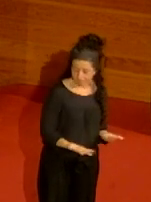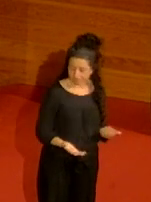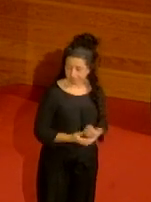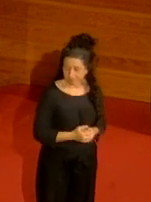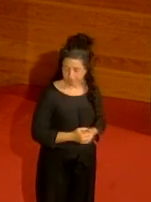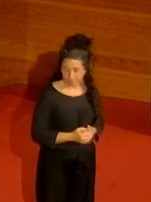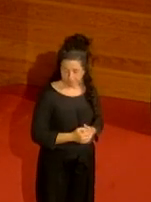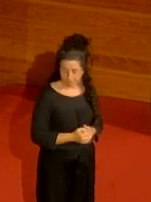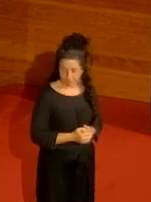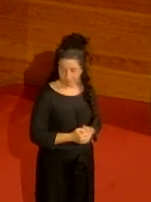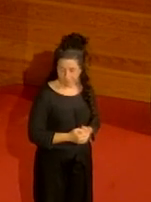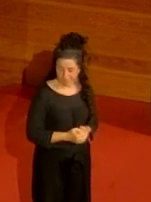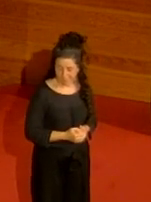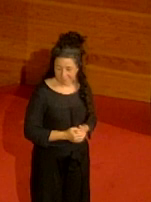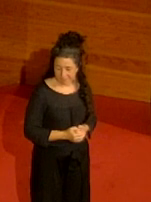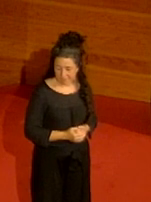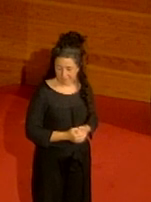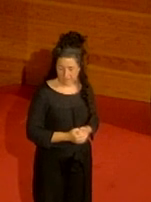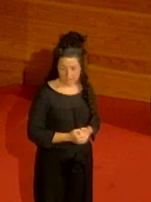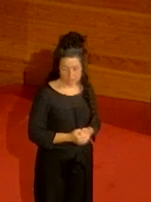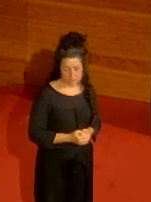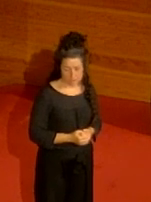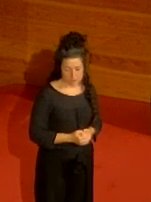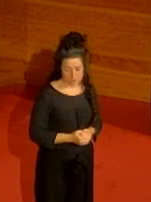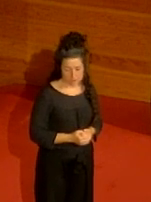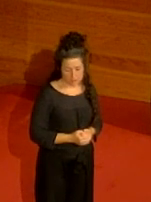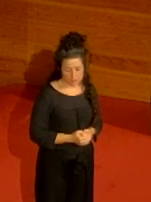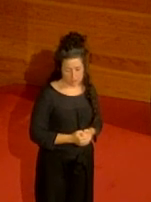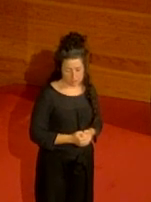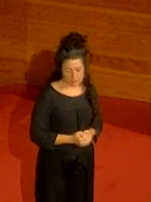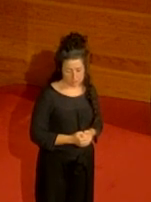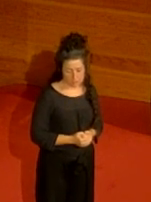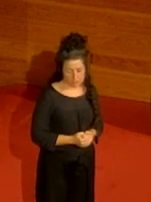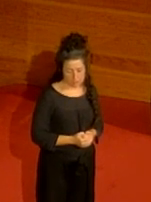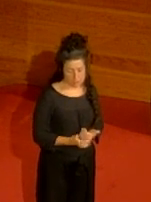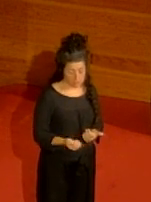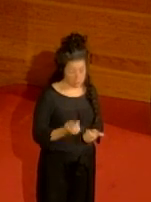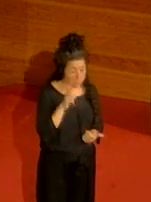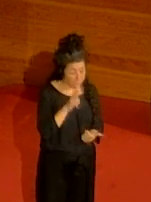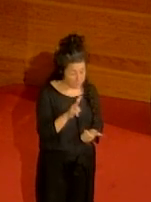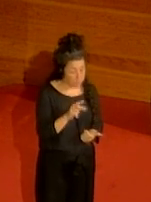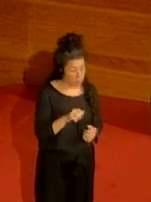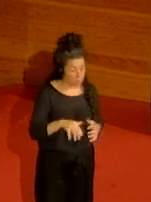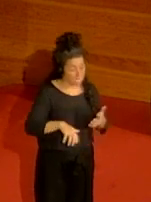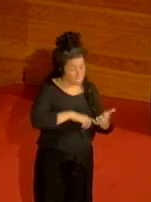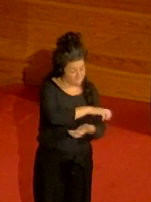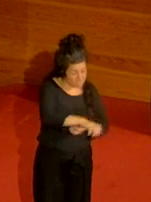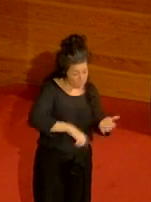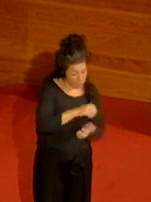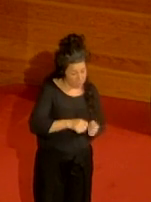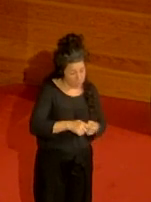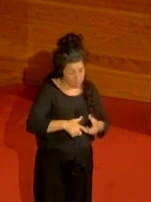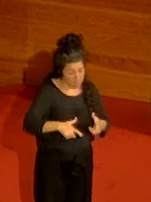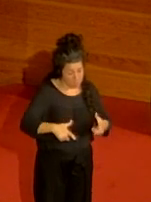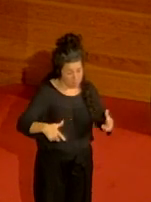entonces Bueno antes de hablar de las cifras de cómo la violencia está cada vez tomando más terreno de nuevo en Palestina